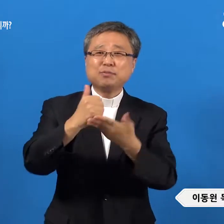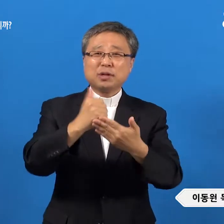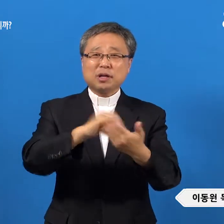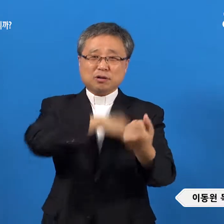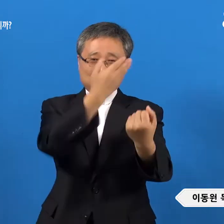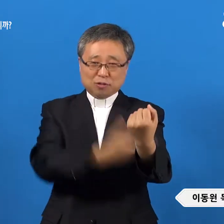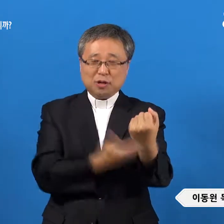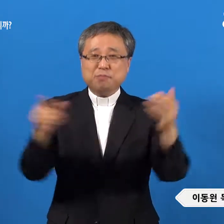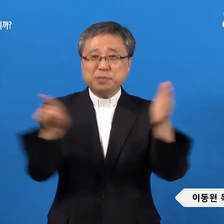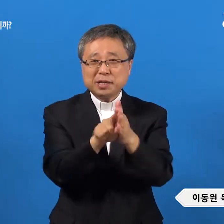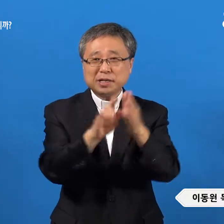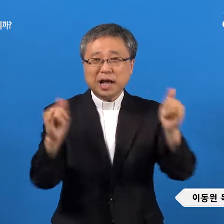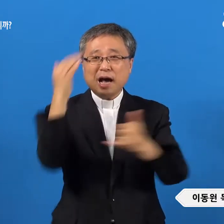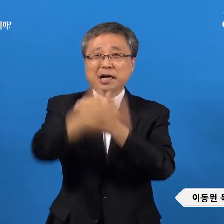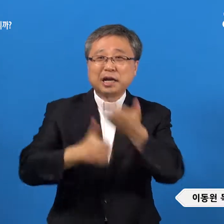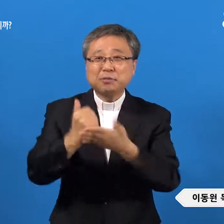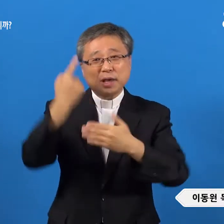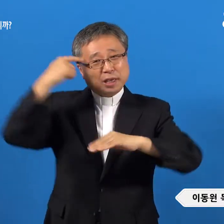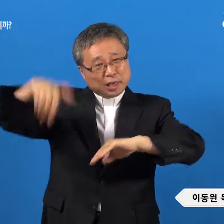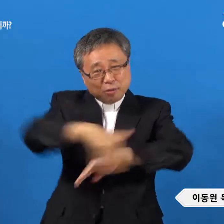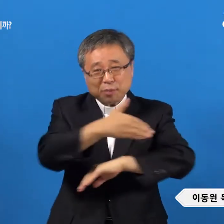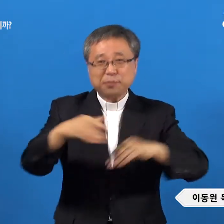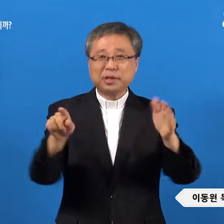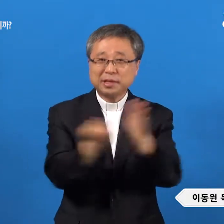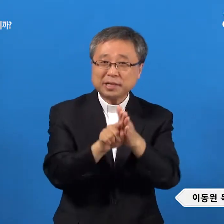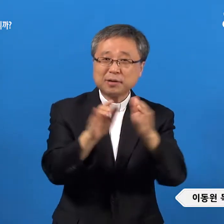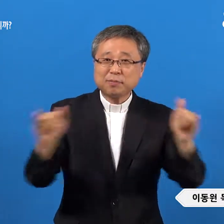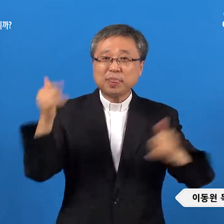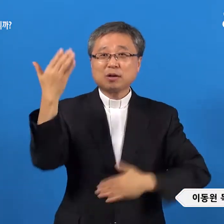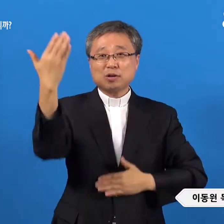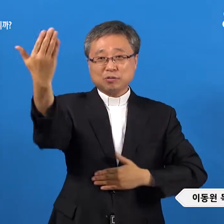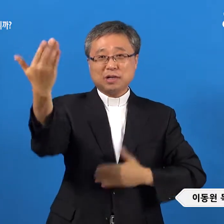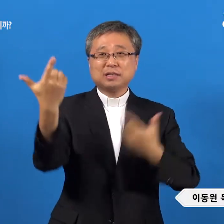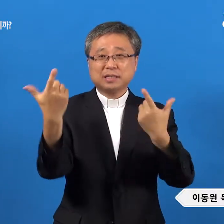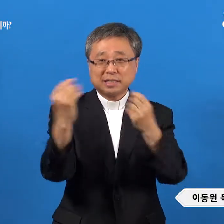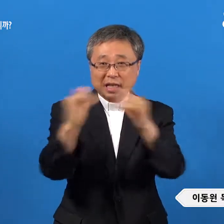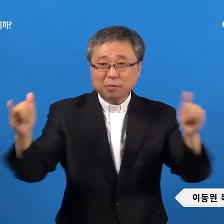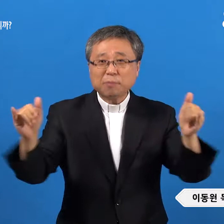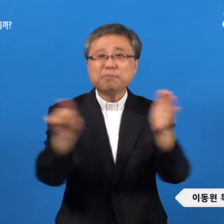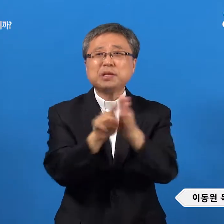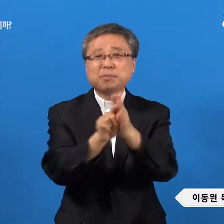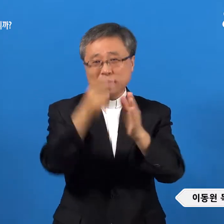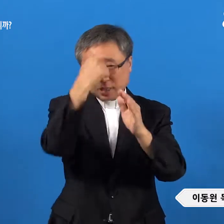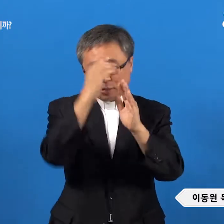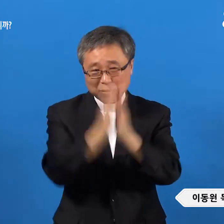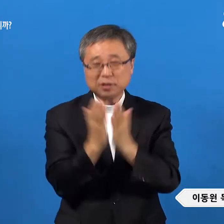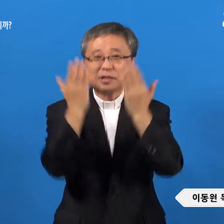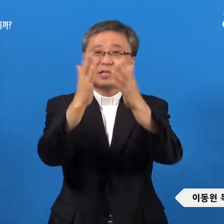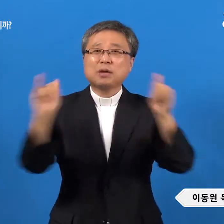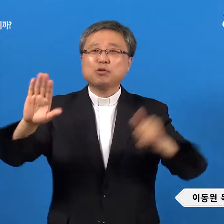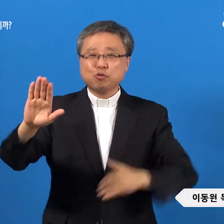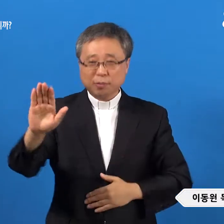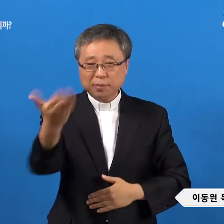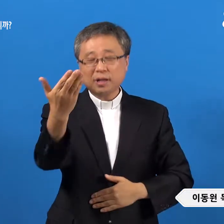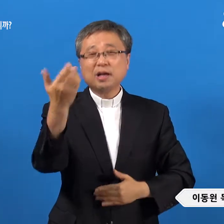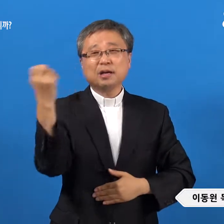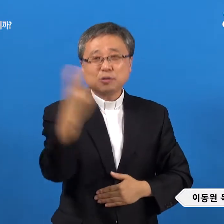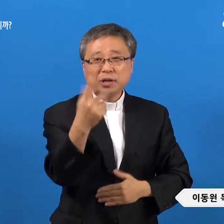주권을 믿는 사람, 하나님의 섭리를 믿는 사람, 그는 믿음의 기도를 드리는 사람이 됩니다. 그리고 이런